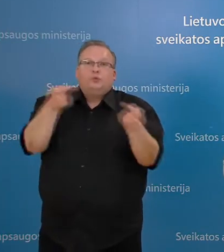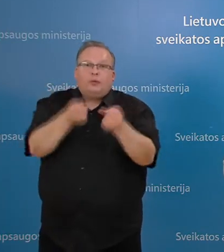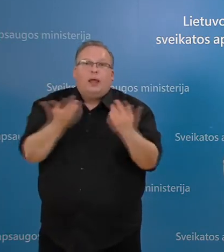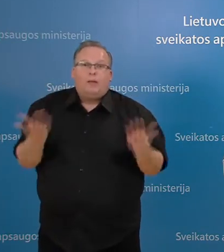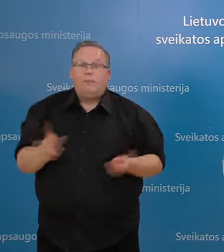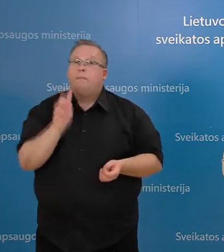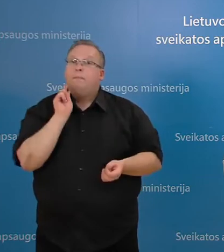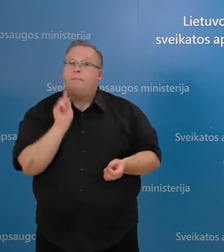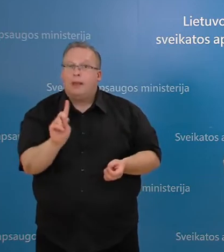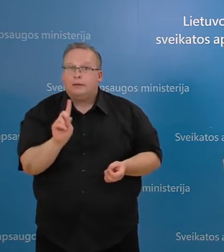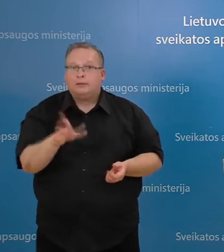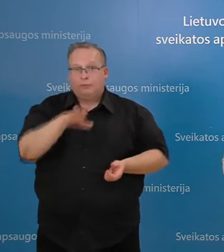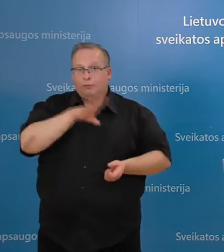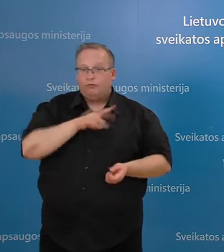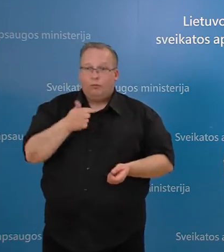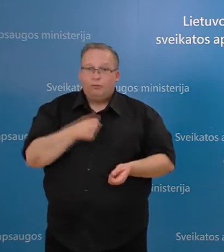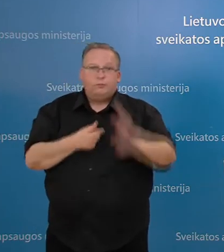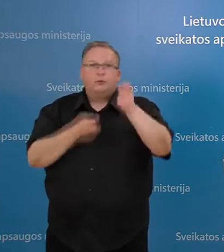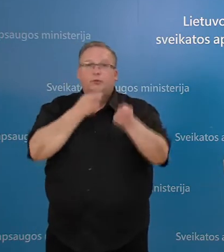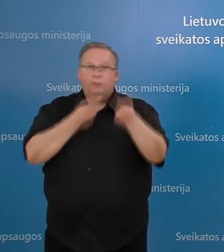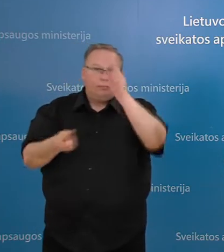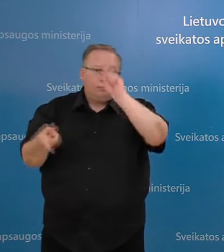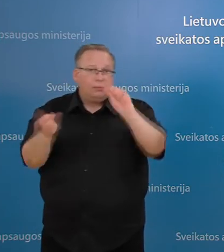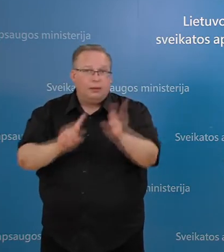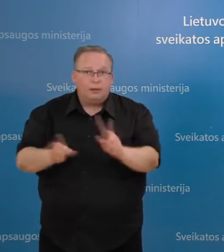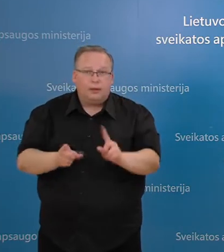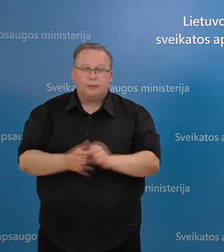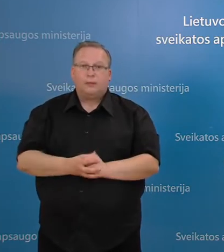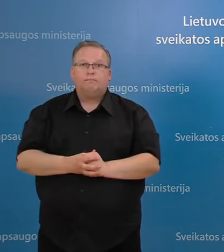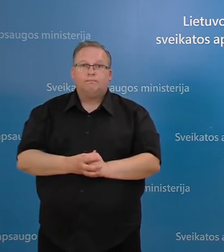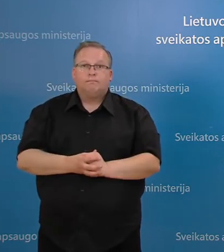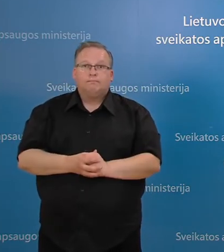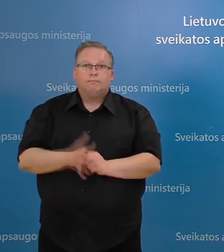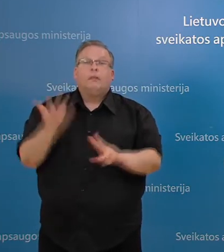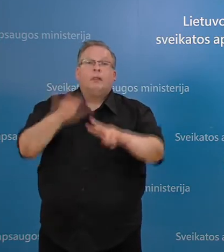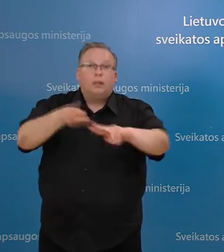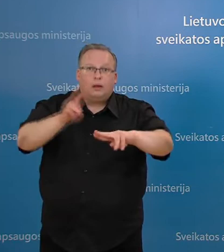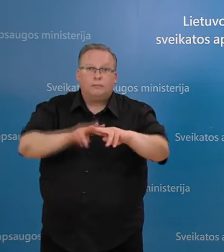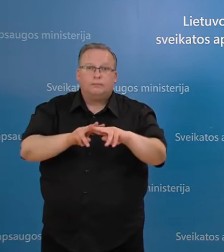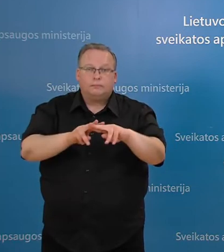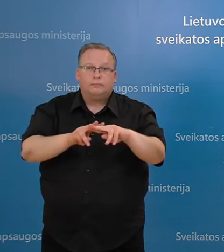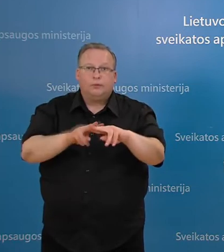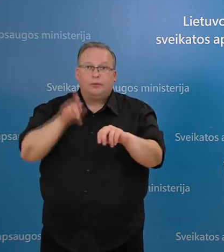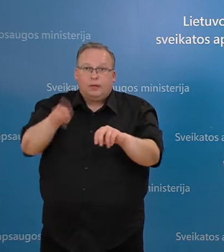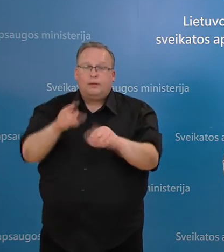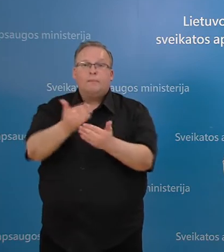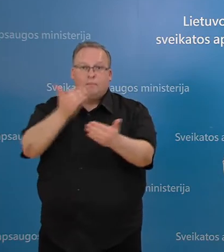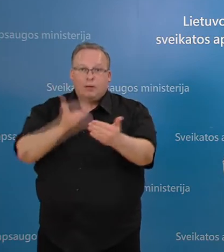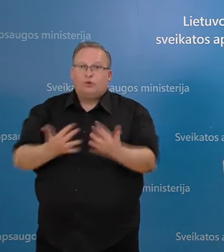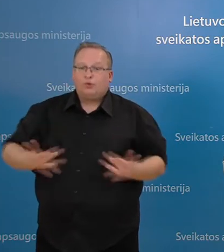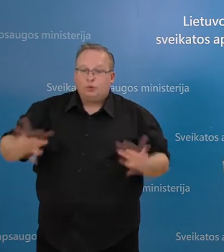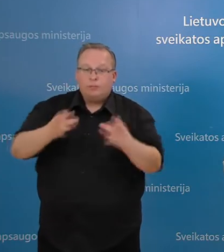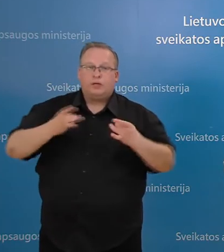tik tai buvo mums netikėta, nes vis tik tai na, labai, kaip jau minėjau, prieš organizuojant tokius renginius